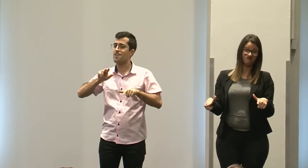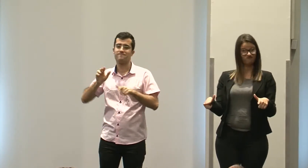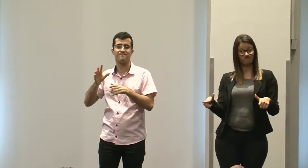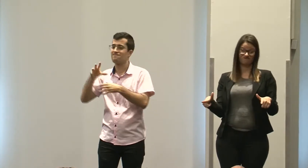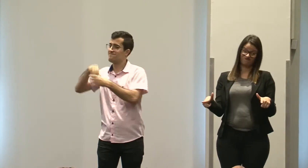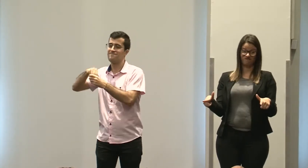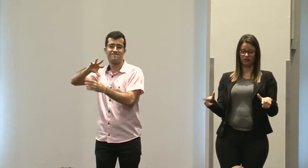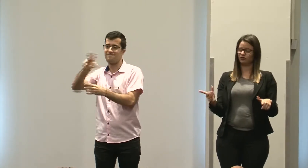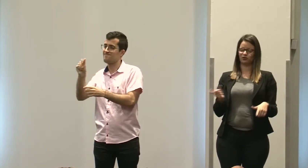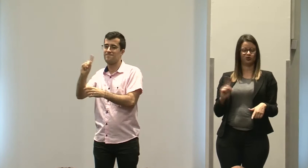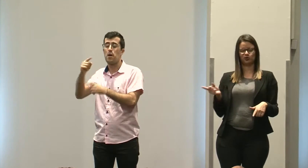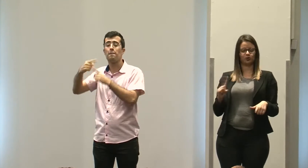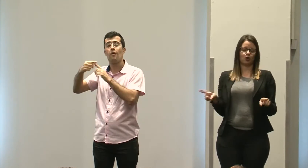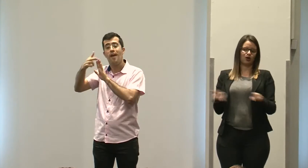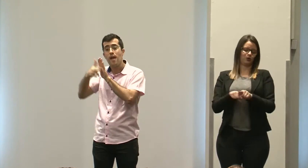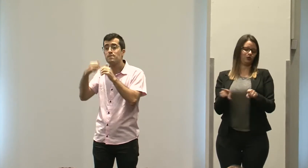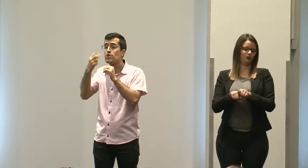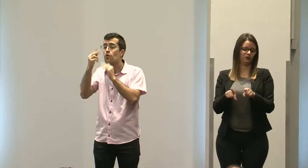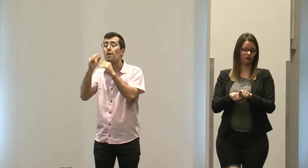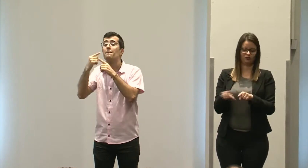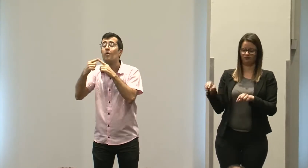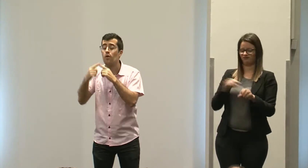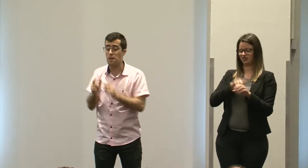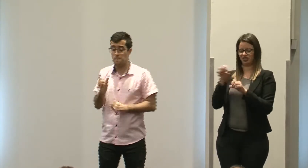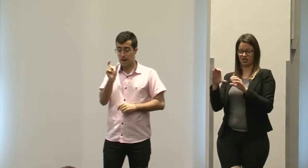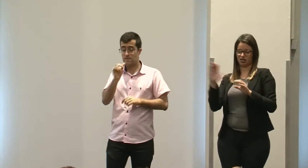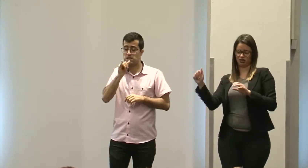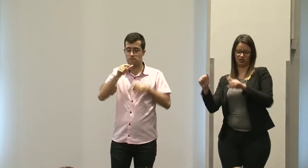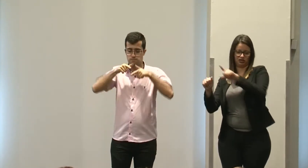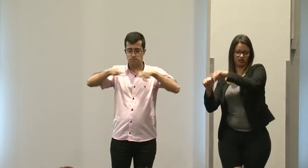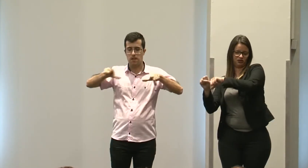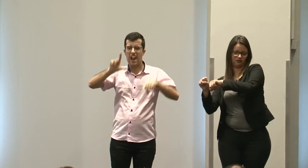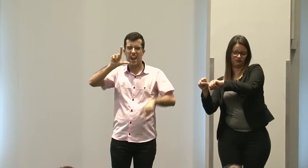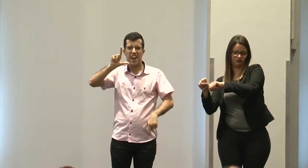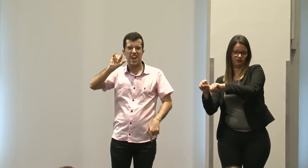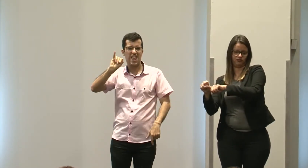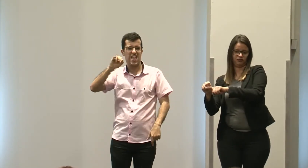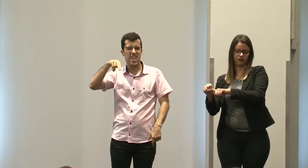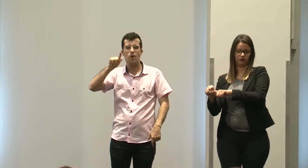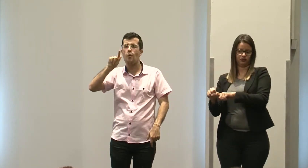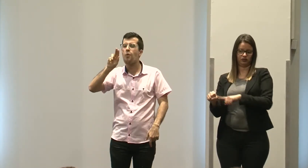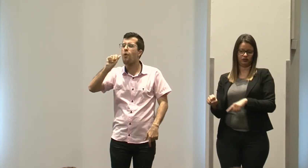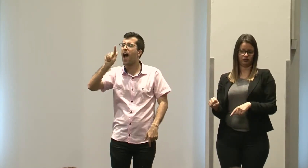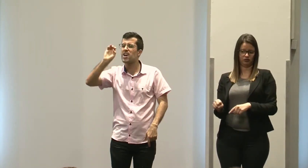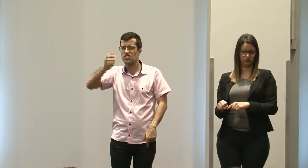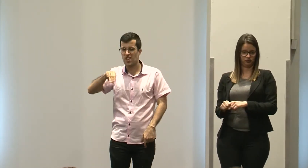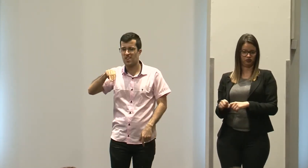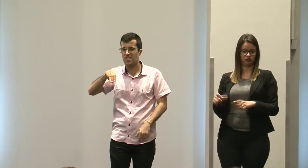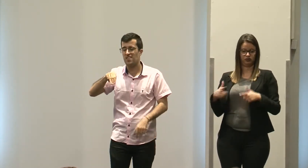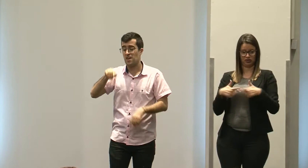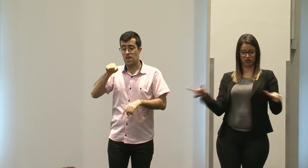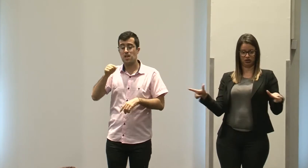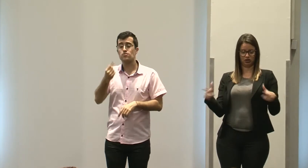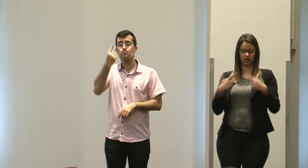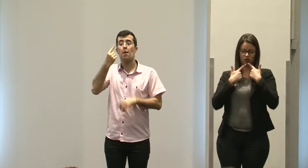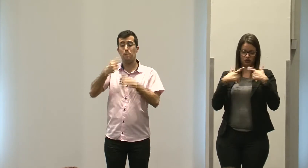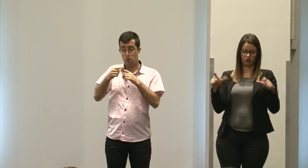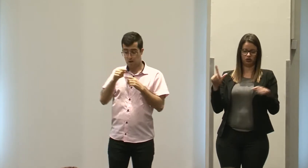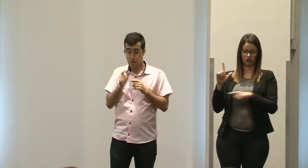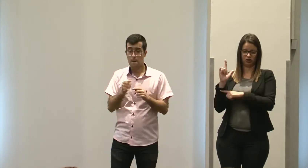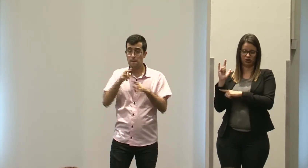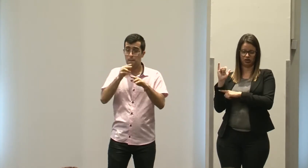Ah, mas língua também é um sinal datilológico? Não, não é. Nós precisamos estudar melhor essa palavra, porque, por exemplo, sinal